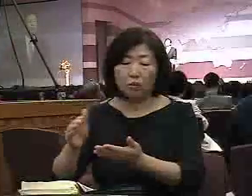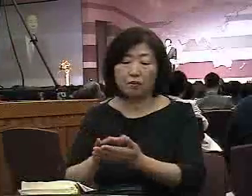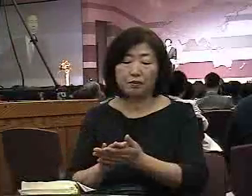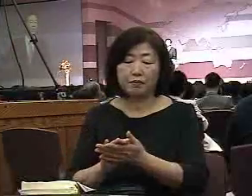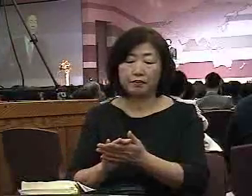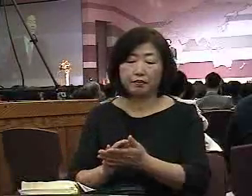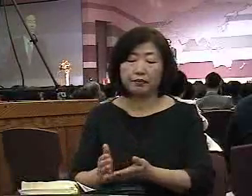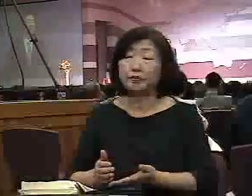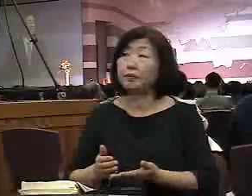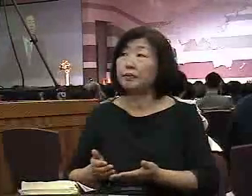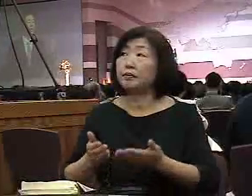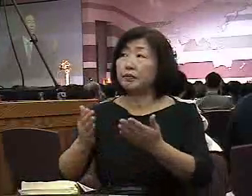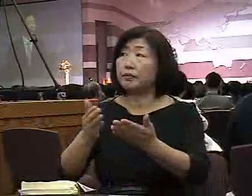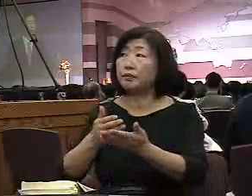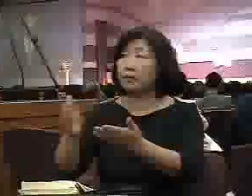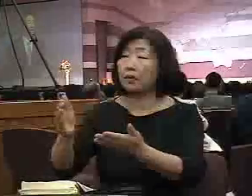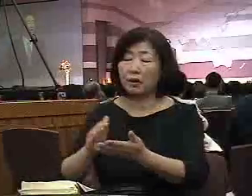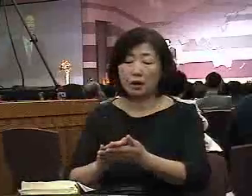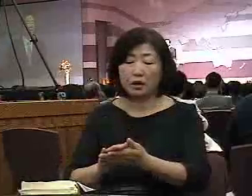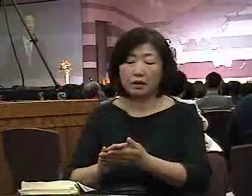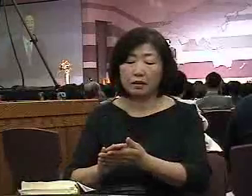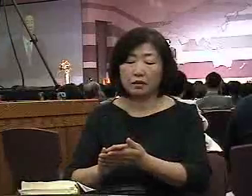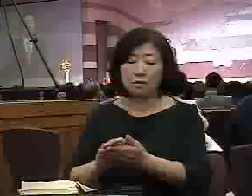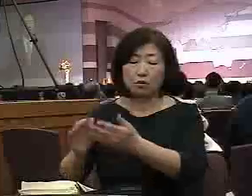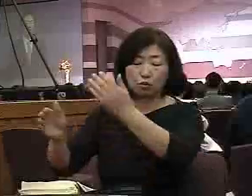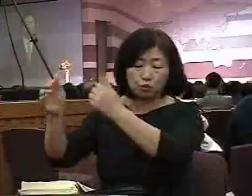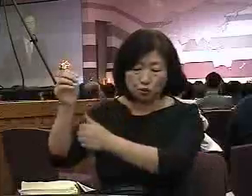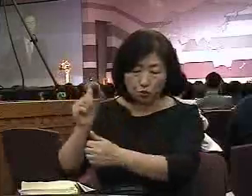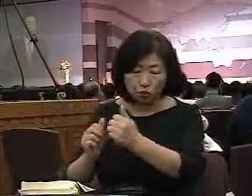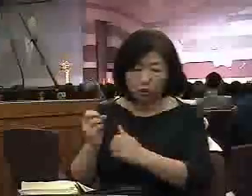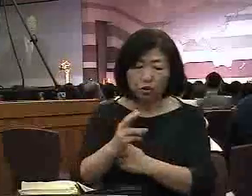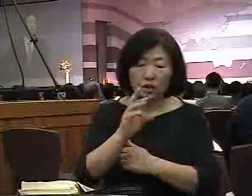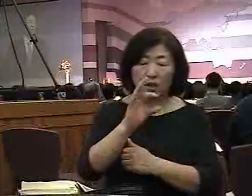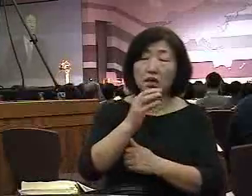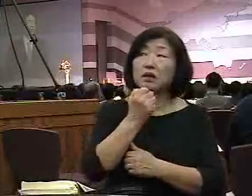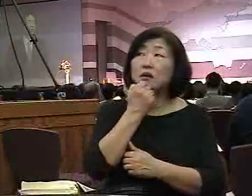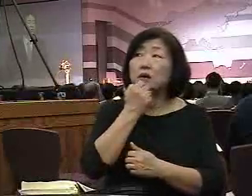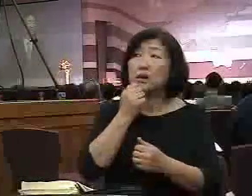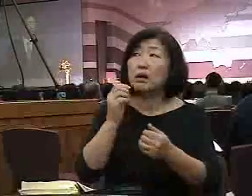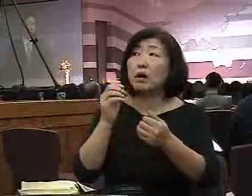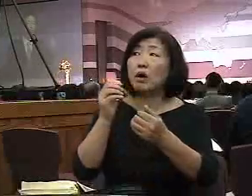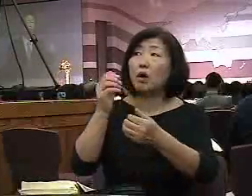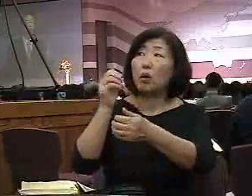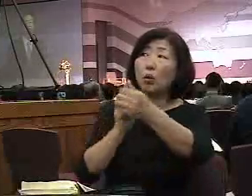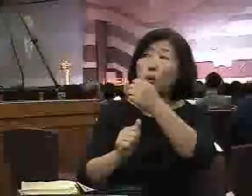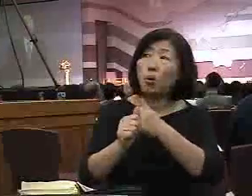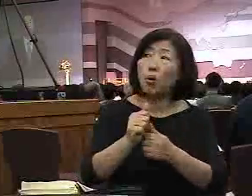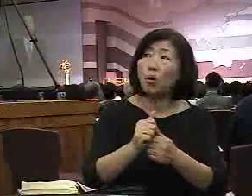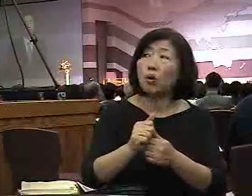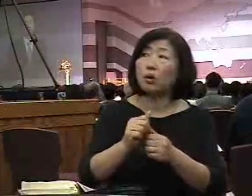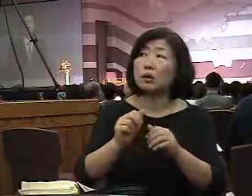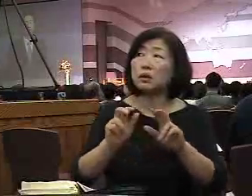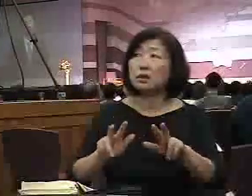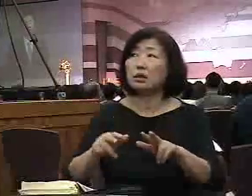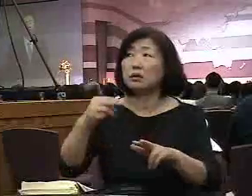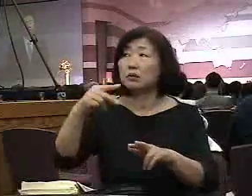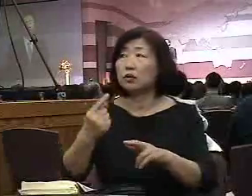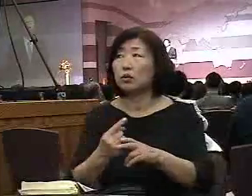그 내어보냈지만 그 이스마엘의 후손과 이삭의 후손인 이스라엘 백성이 지금도 뉴스에서 듣지